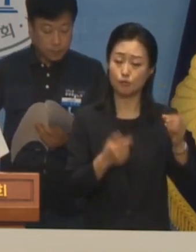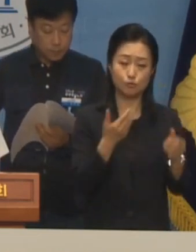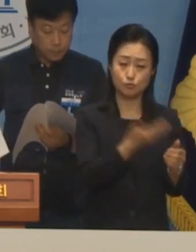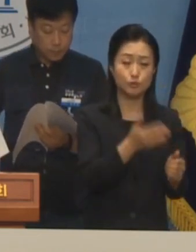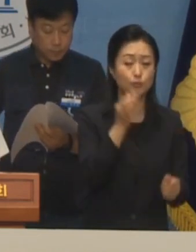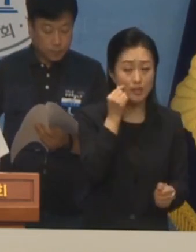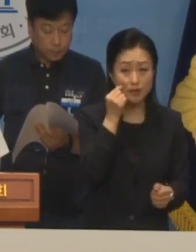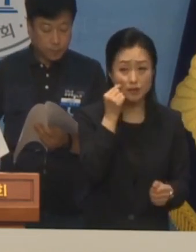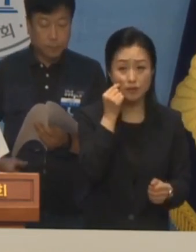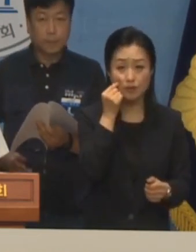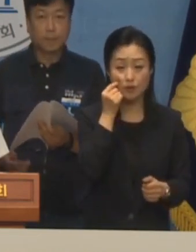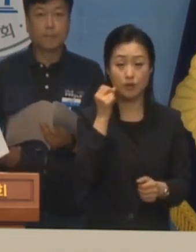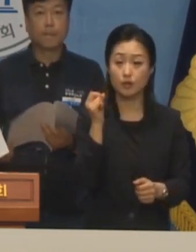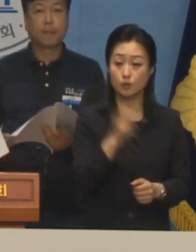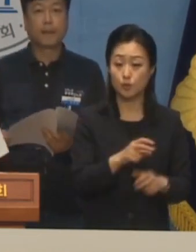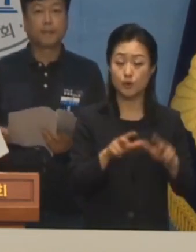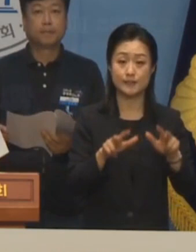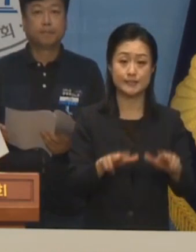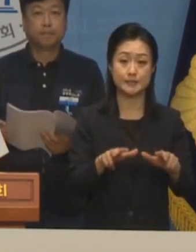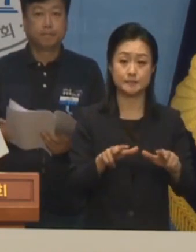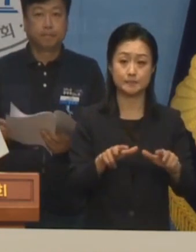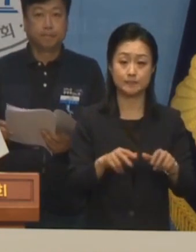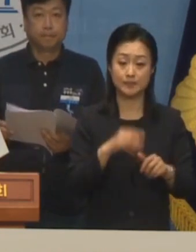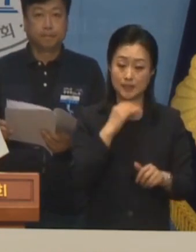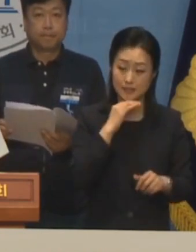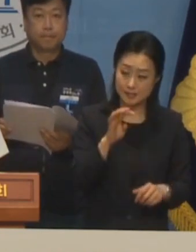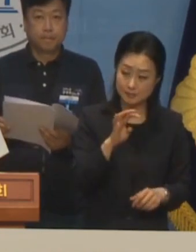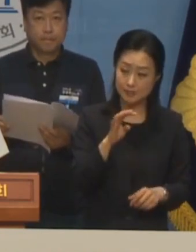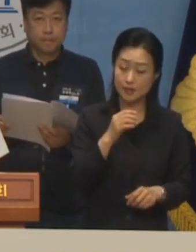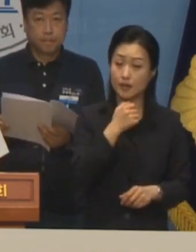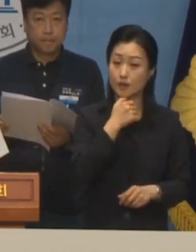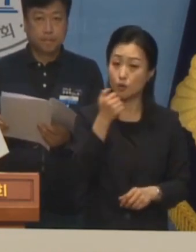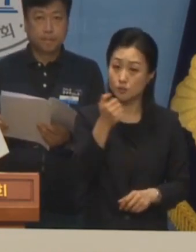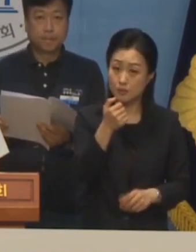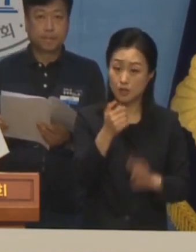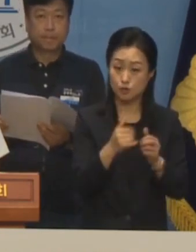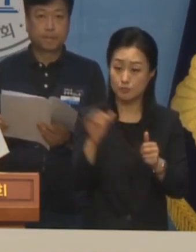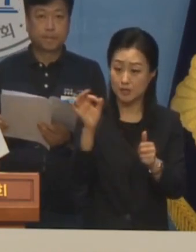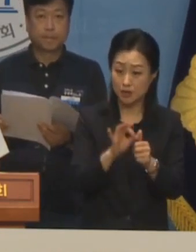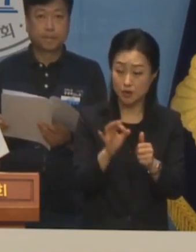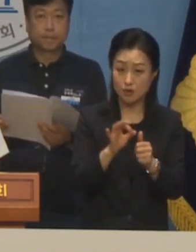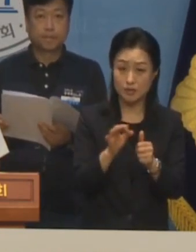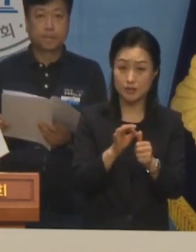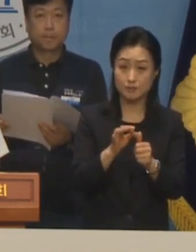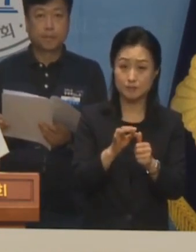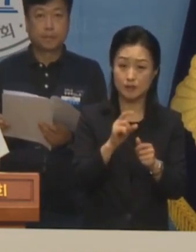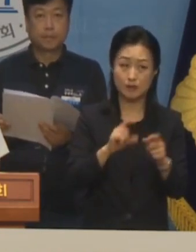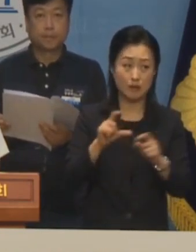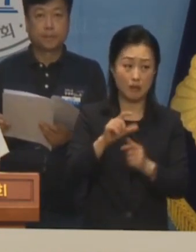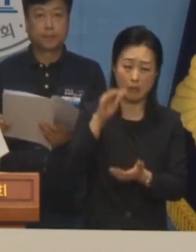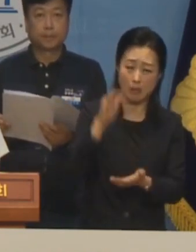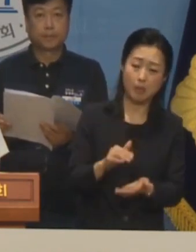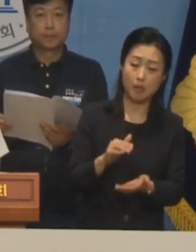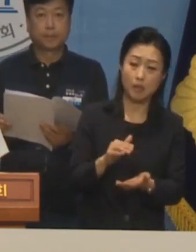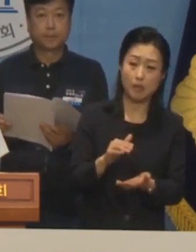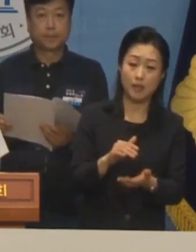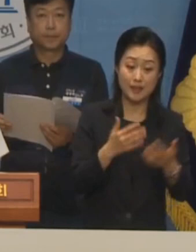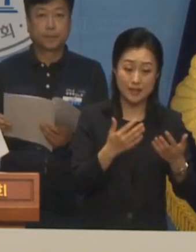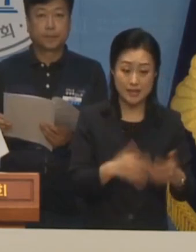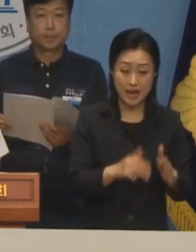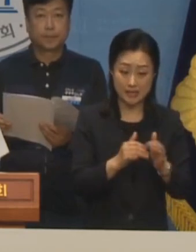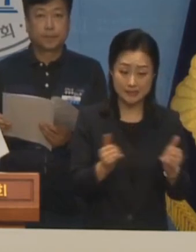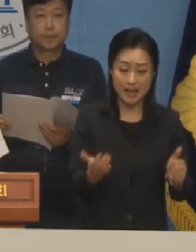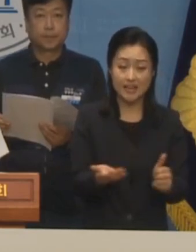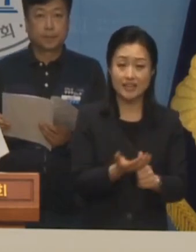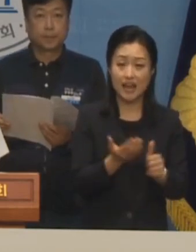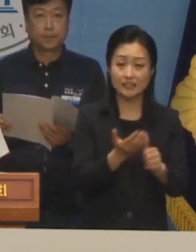못합니다. 더불어 현재 40대, 50대는 국민연금 급여 수준이 더 낮아져서 약자